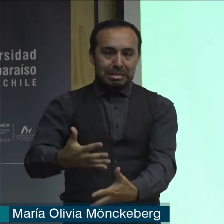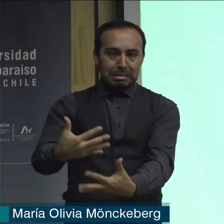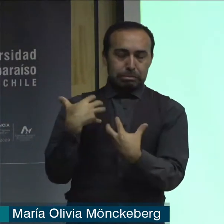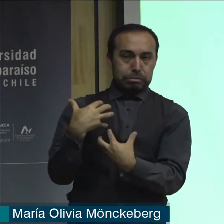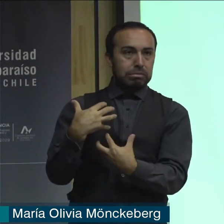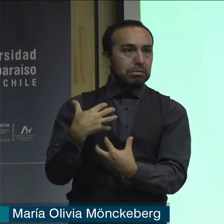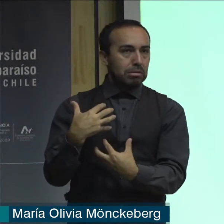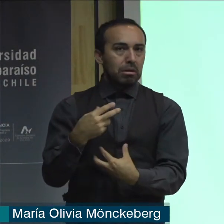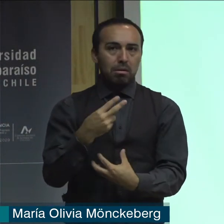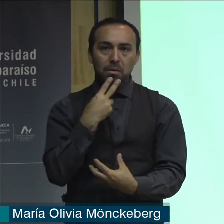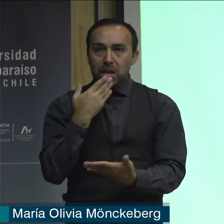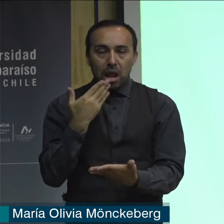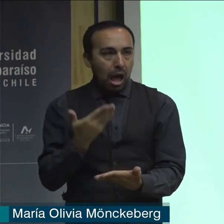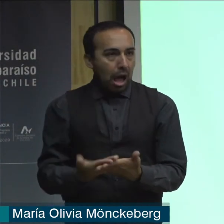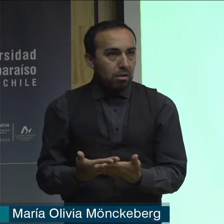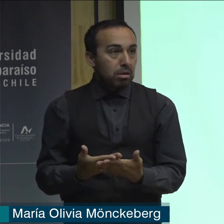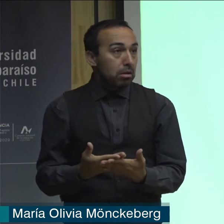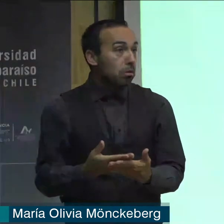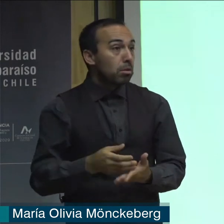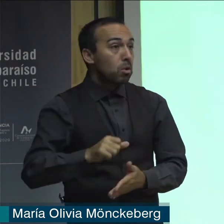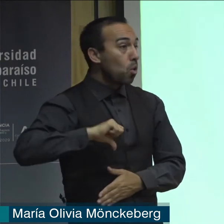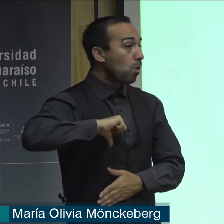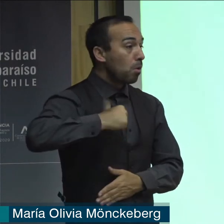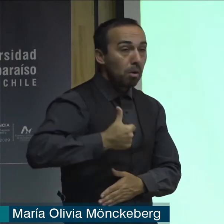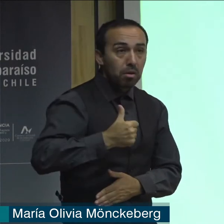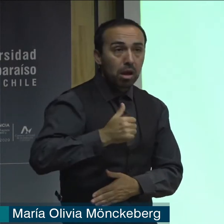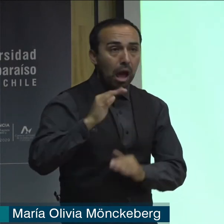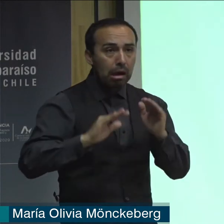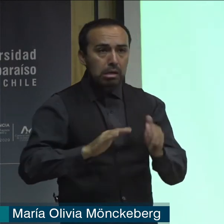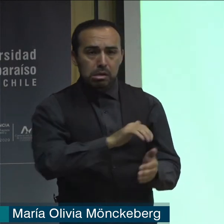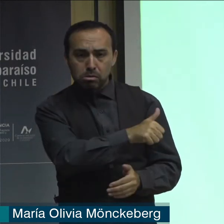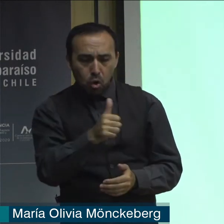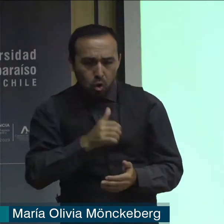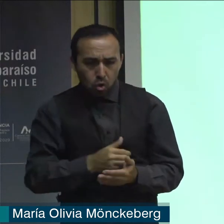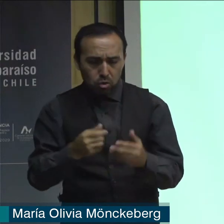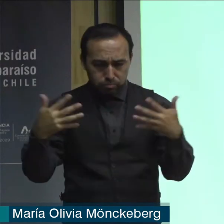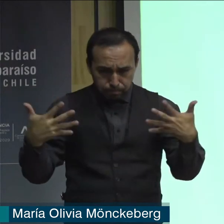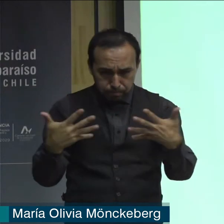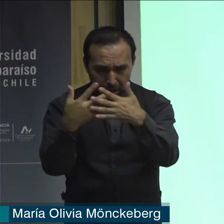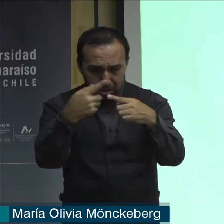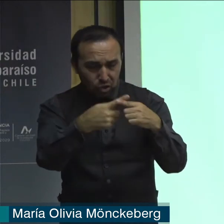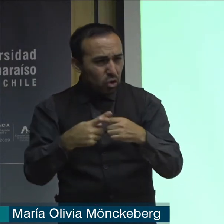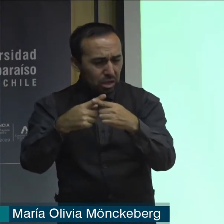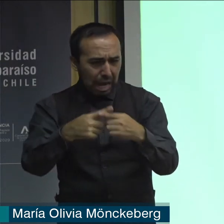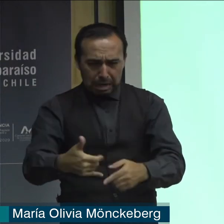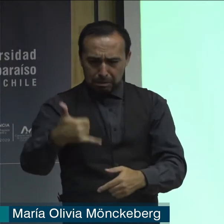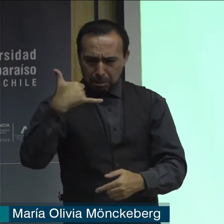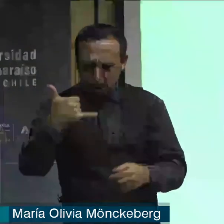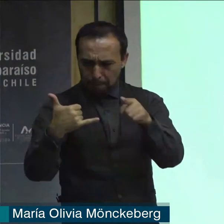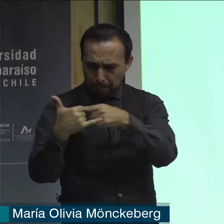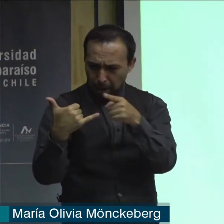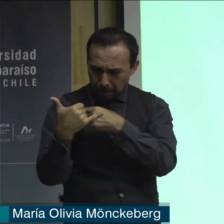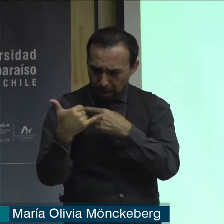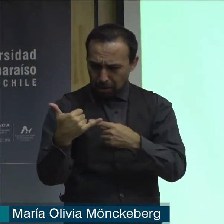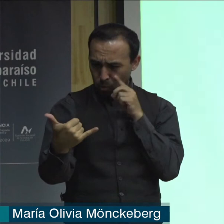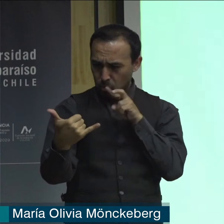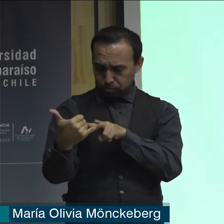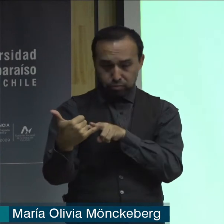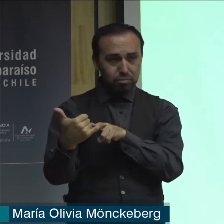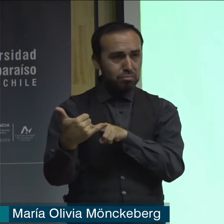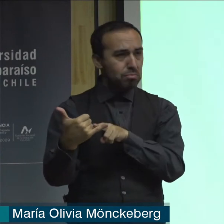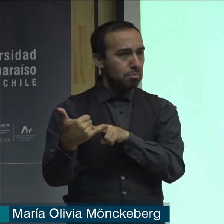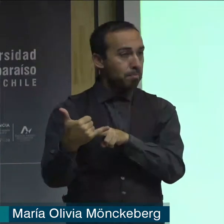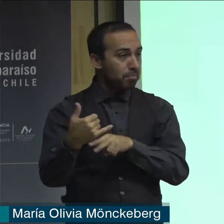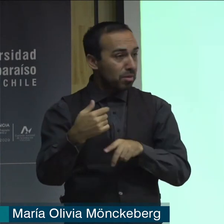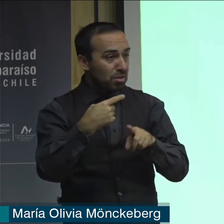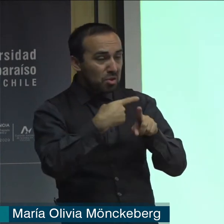uno lo verlo en los más jóvenes No es cierto todo con el celular todo con las redes sociales y no se da el tiempo para